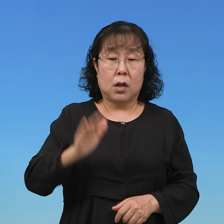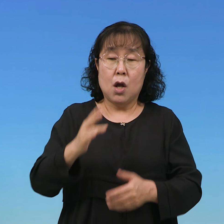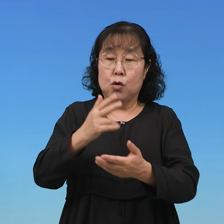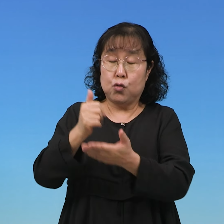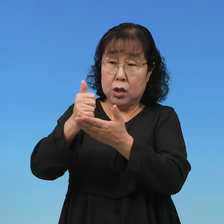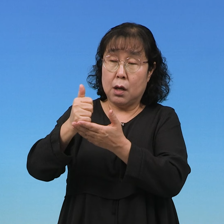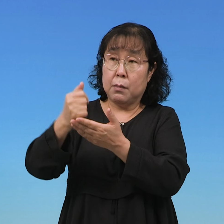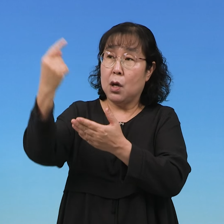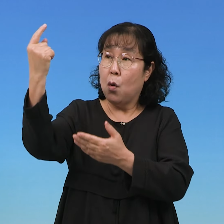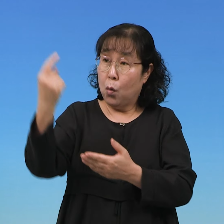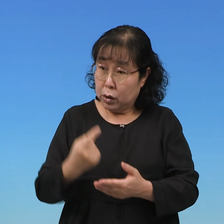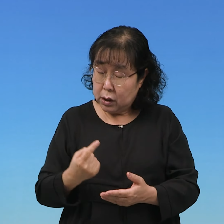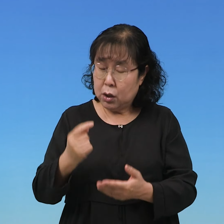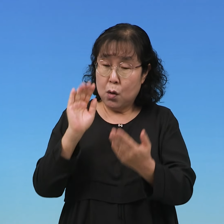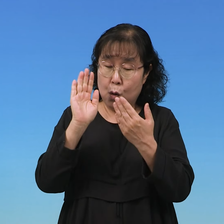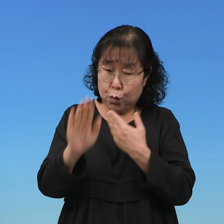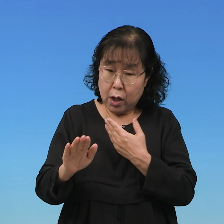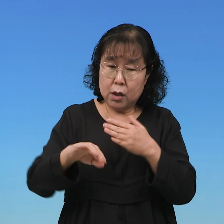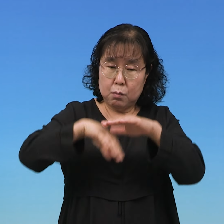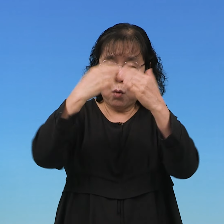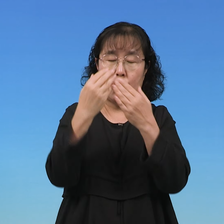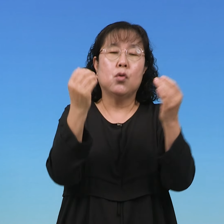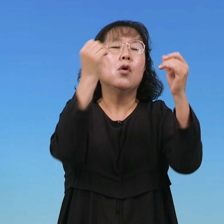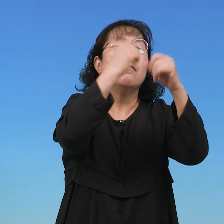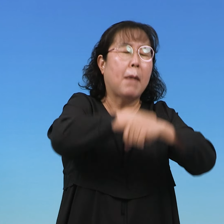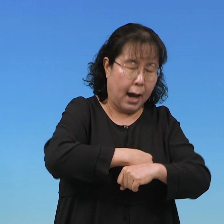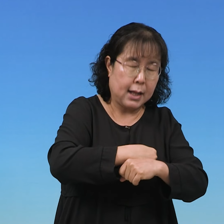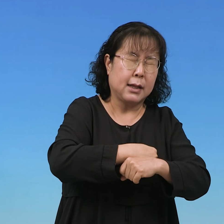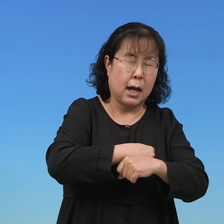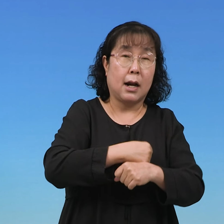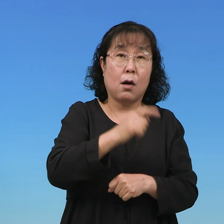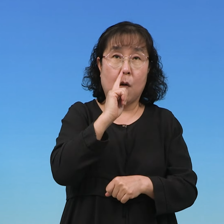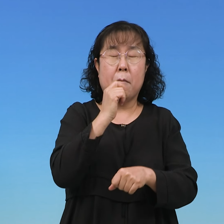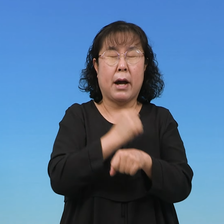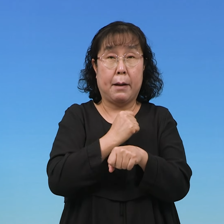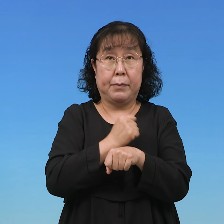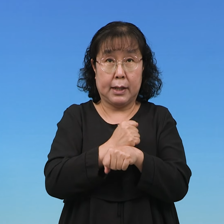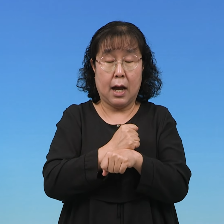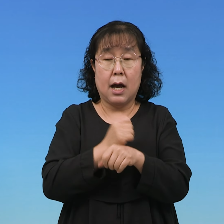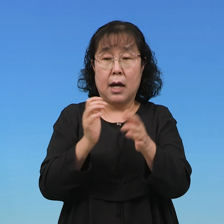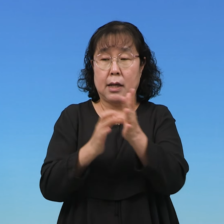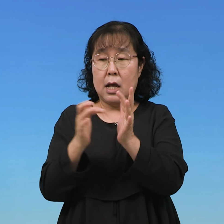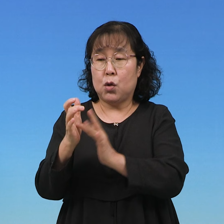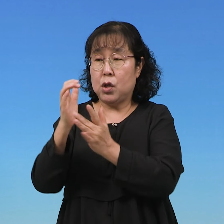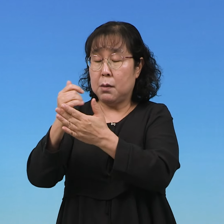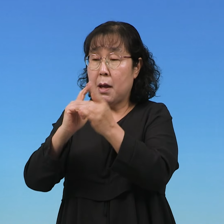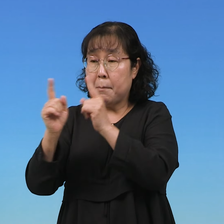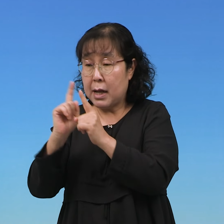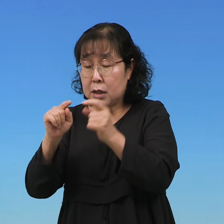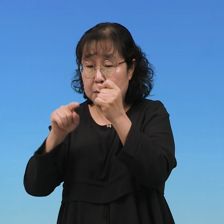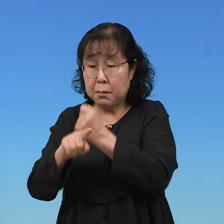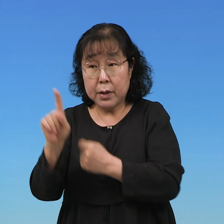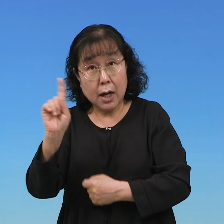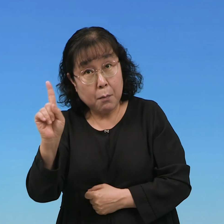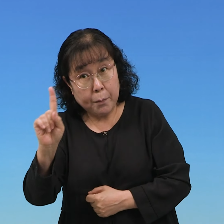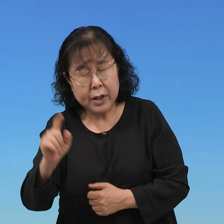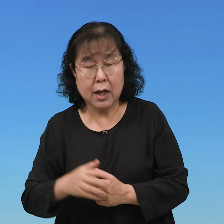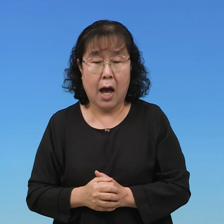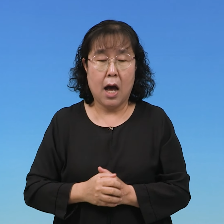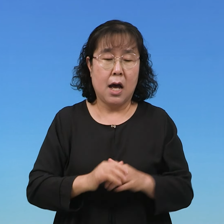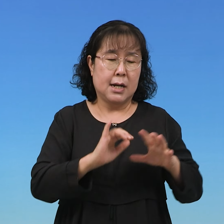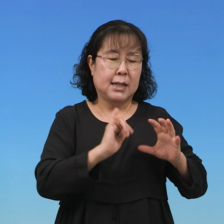겁니까? 해야죠, 당연히. 그런데 주님의 지적은 그 허준희 교수랑 똑같은 논리예요. 이런